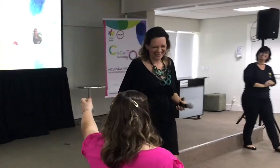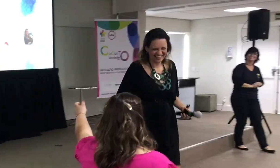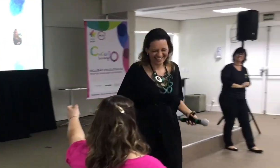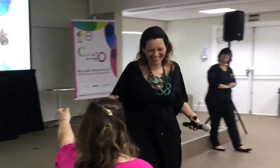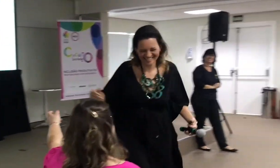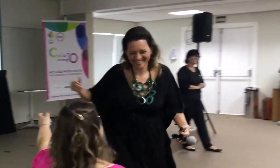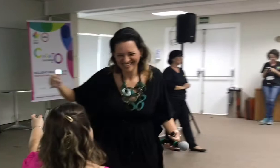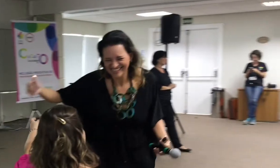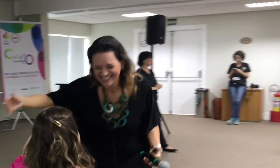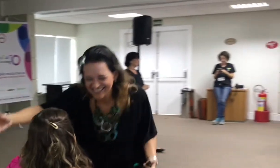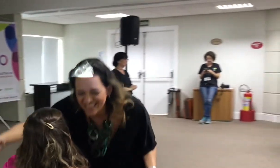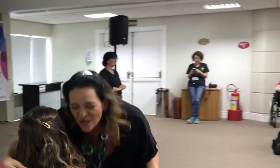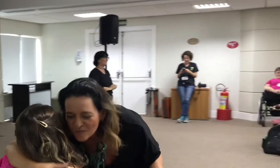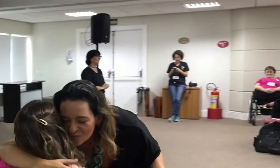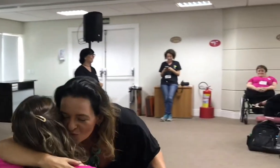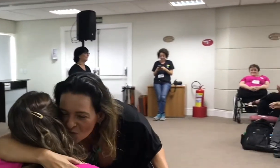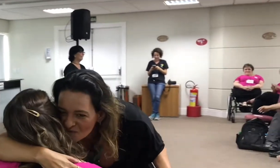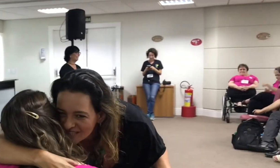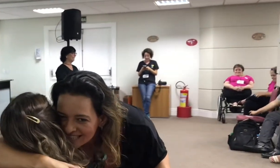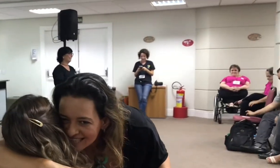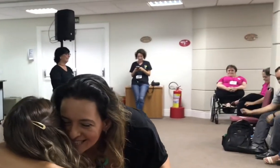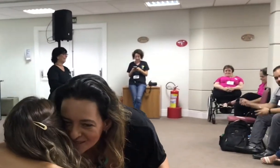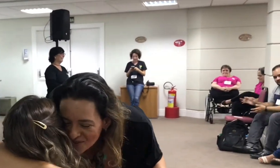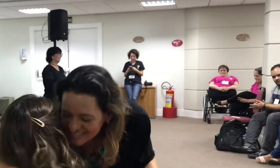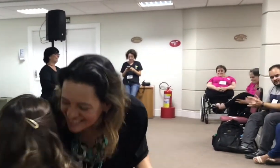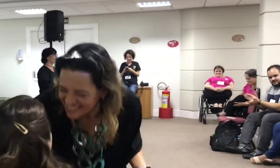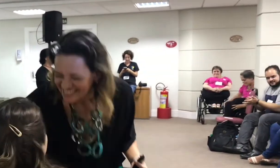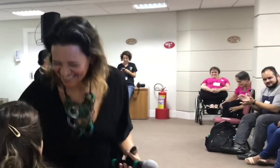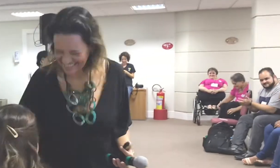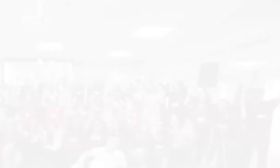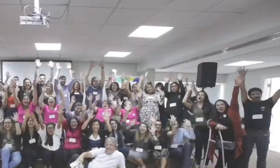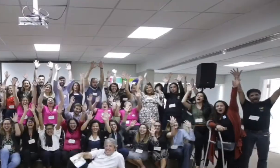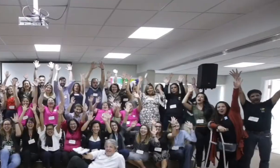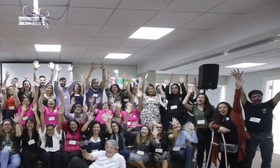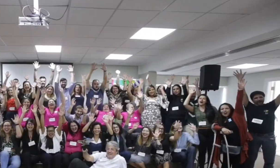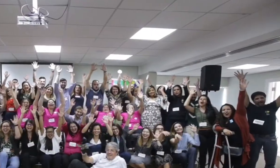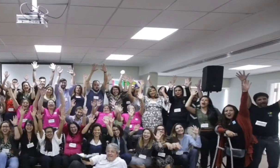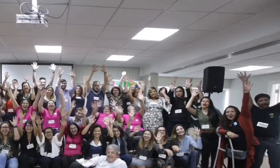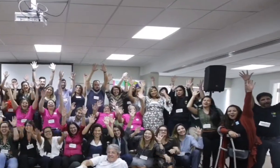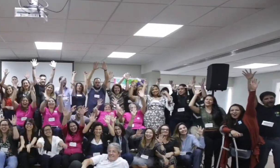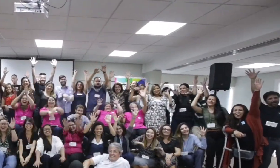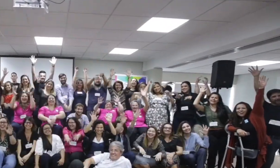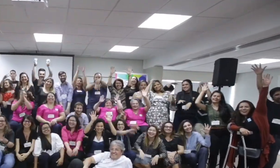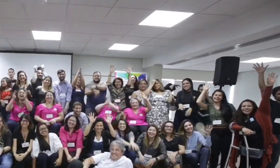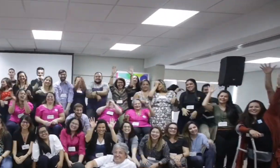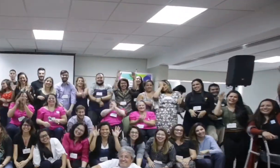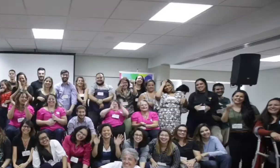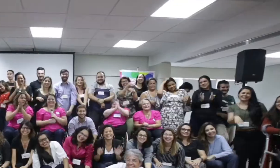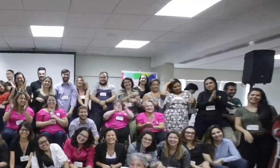teu lado. Passava fome pros filhos terem que ter.